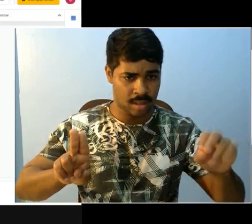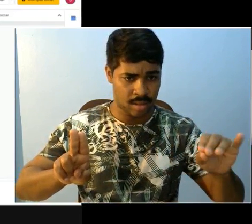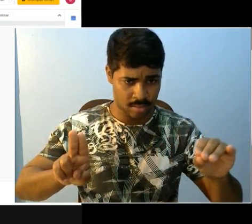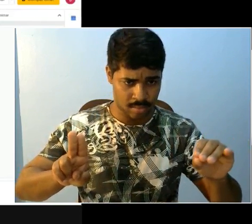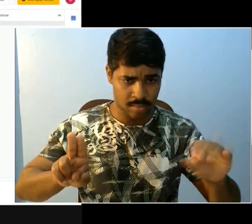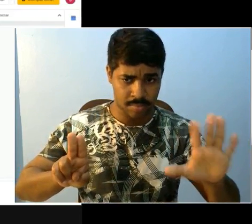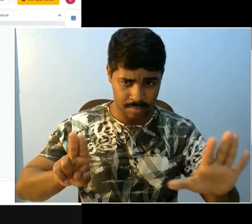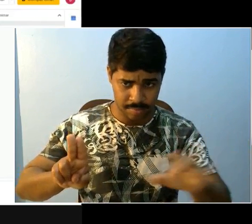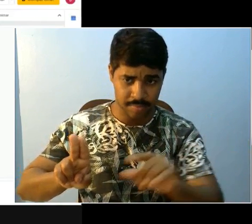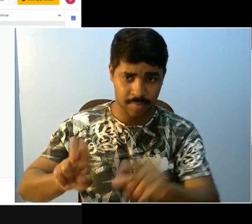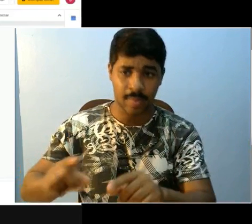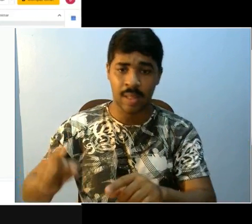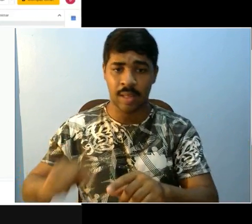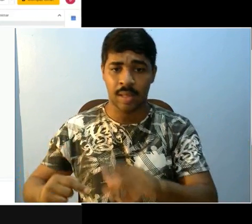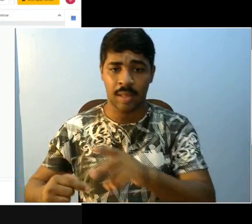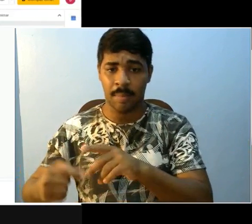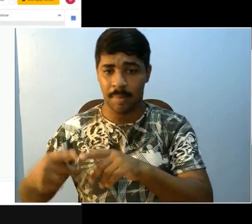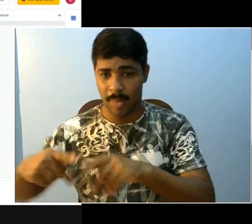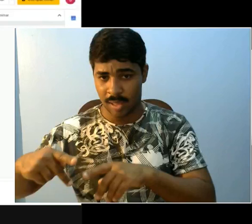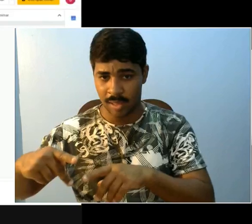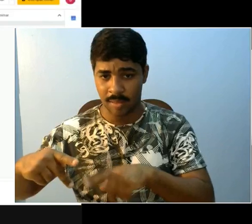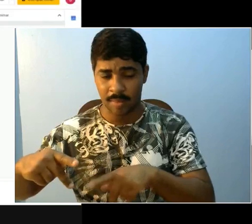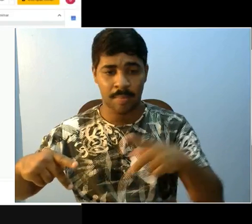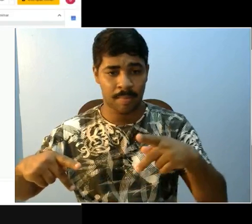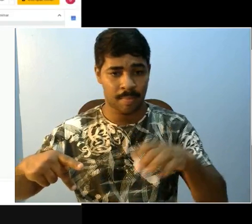Tá bom? E aqui,